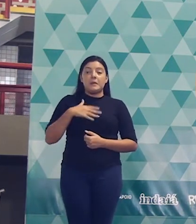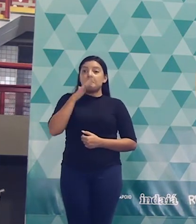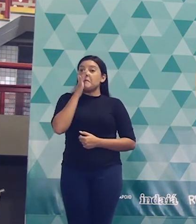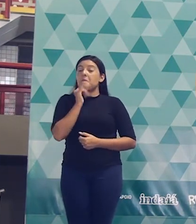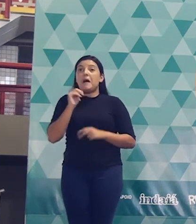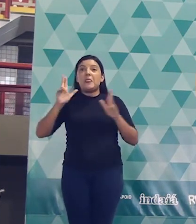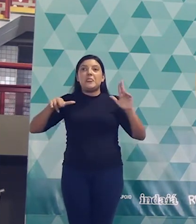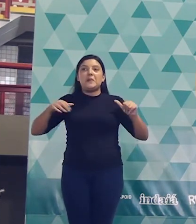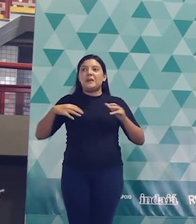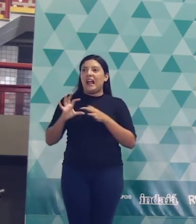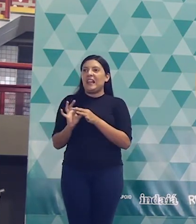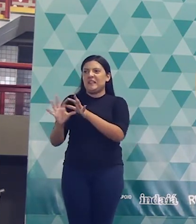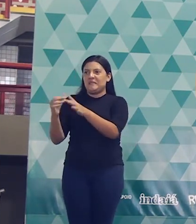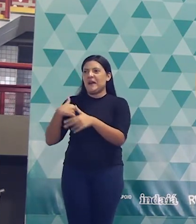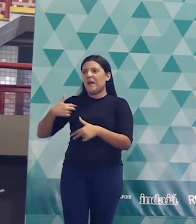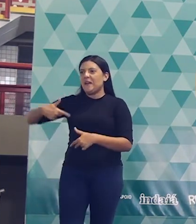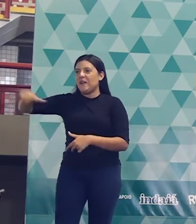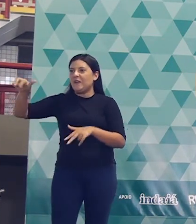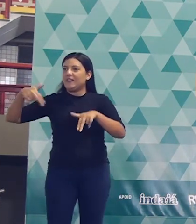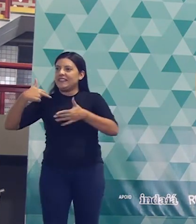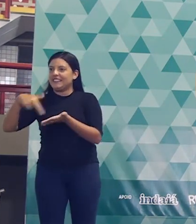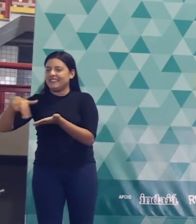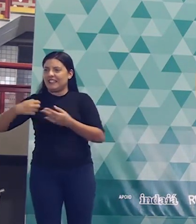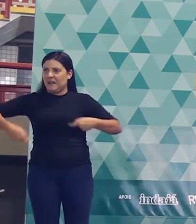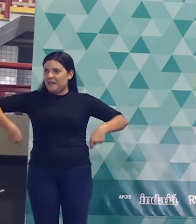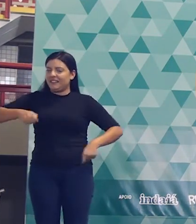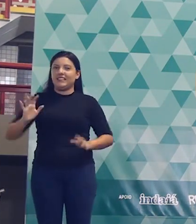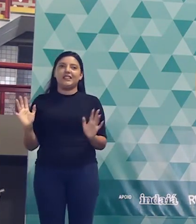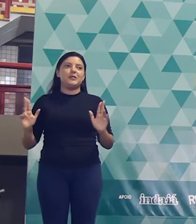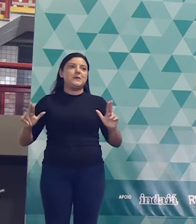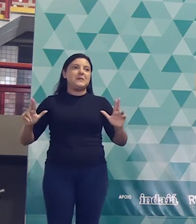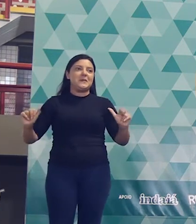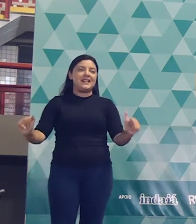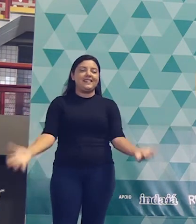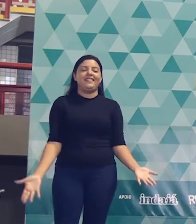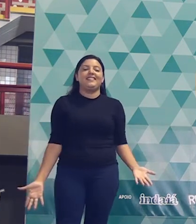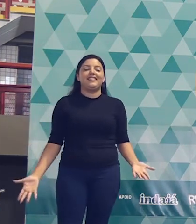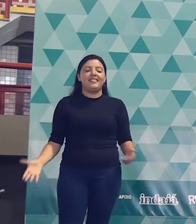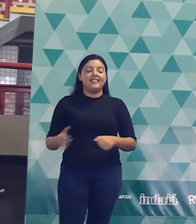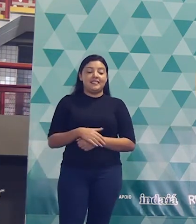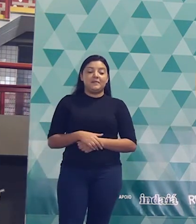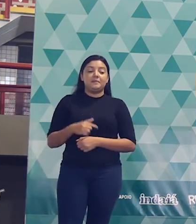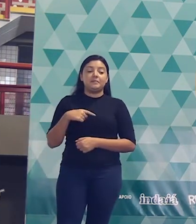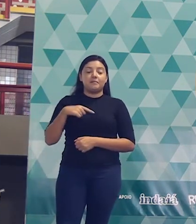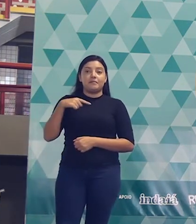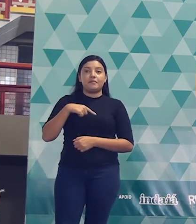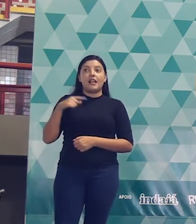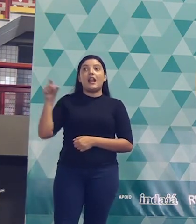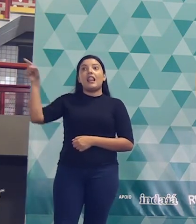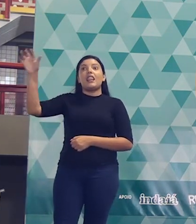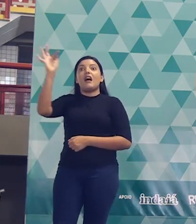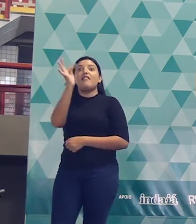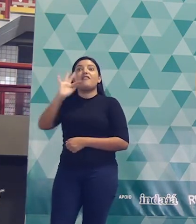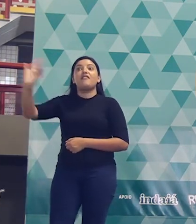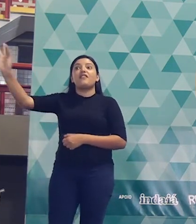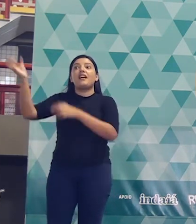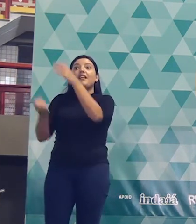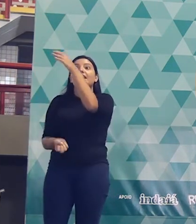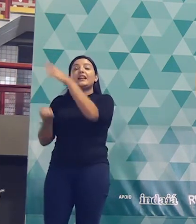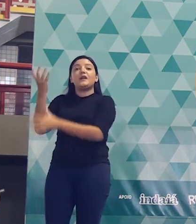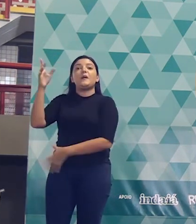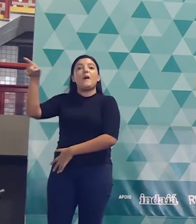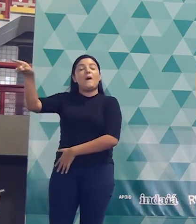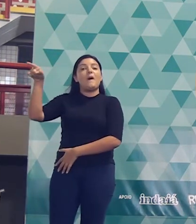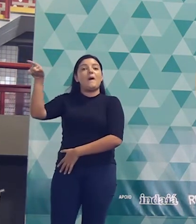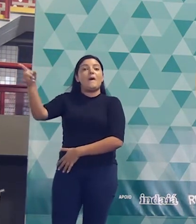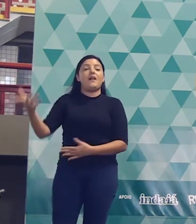não. Não sei por que ele não deixava, mas não deixava. A quadrilha vem lá da França. Quadrilha,